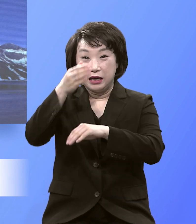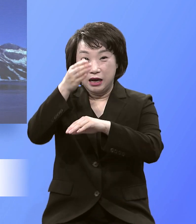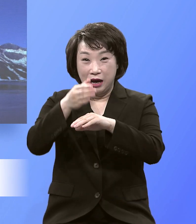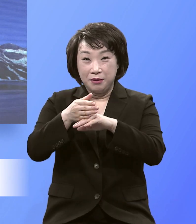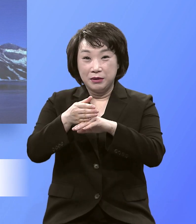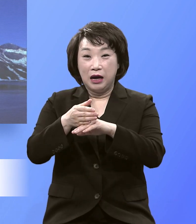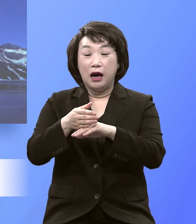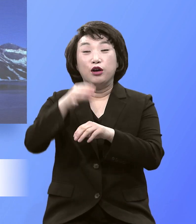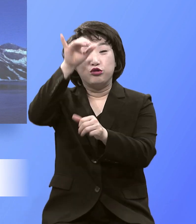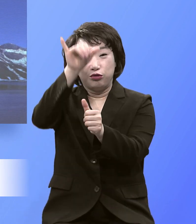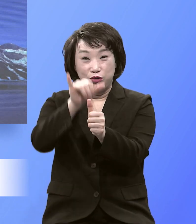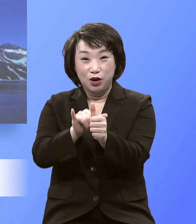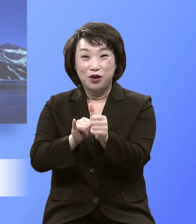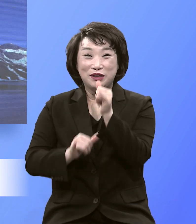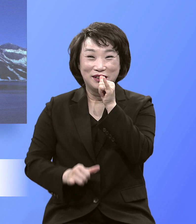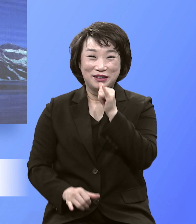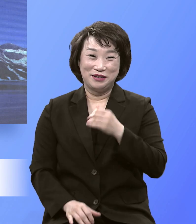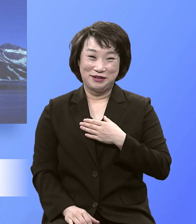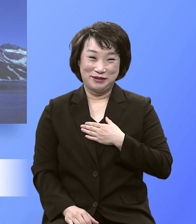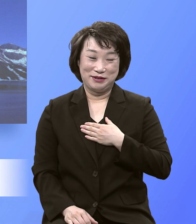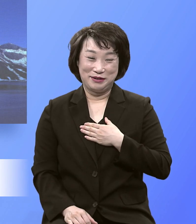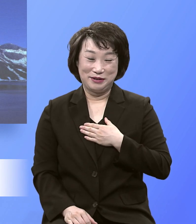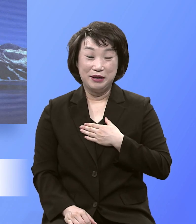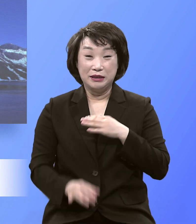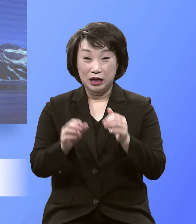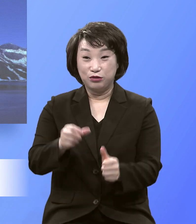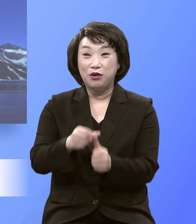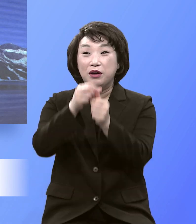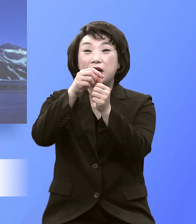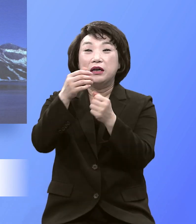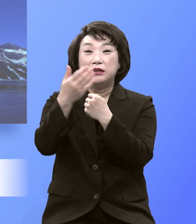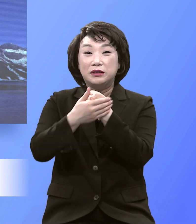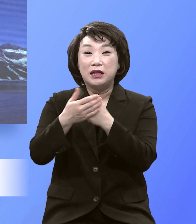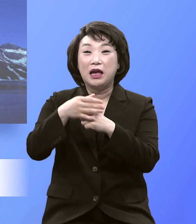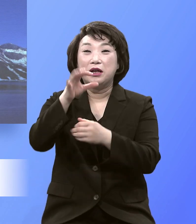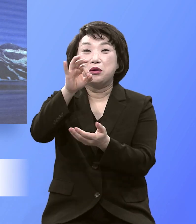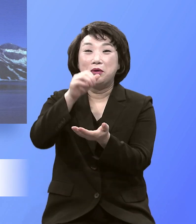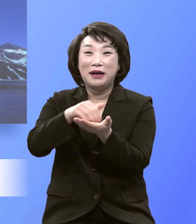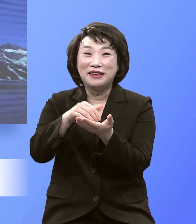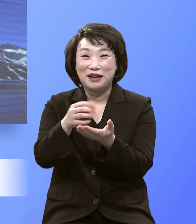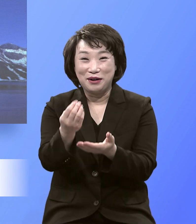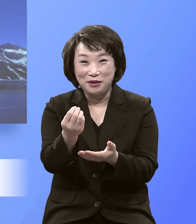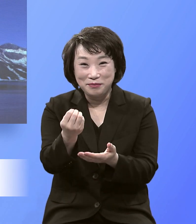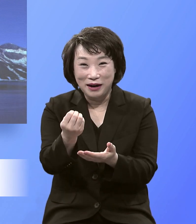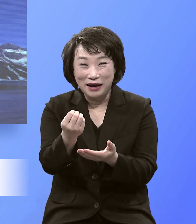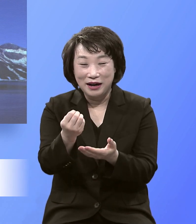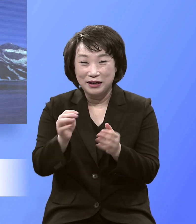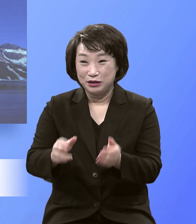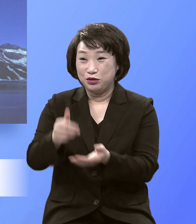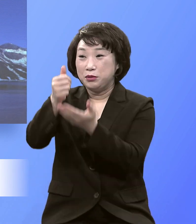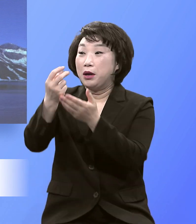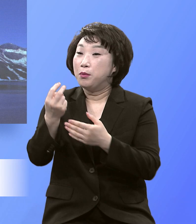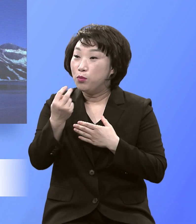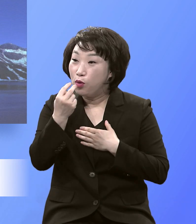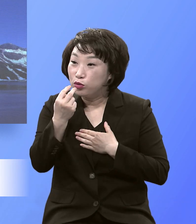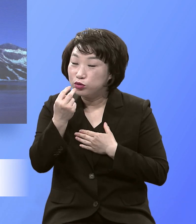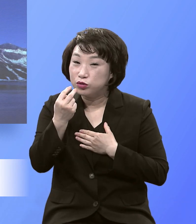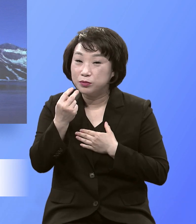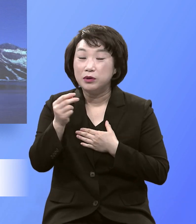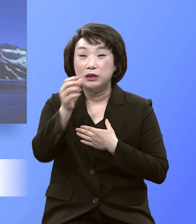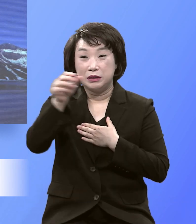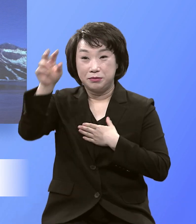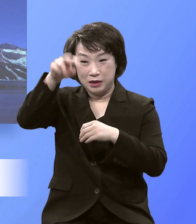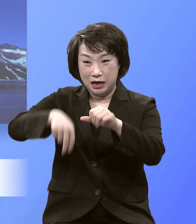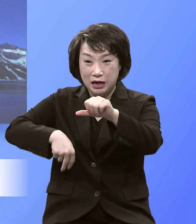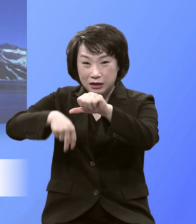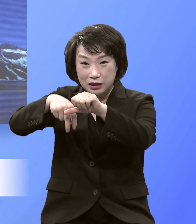하라는 거예요. 구원의 은혜가 얼마짜리냐 그 말이야. 주님의 목숨을